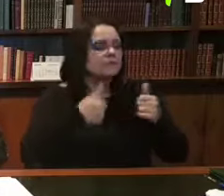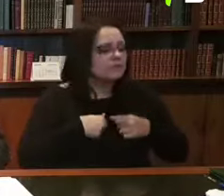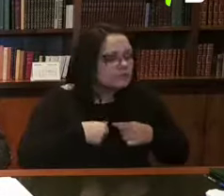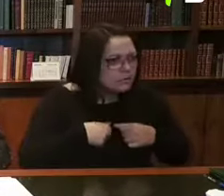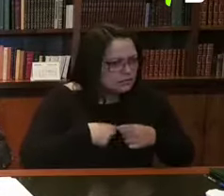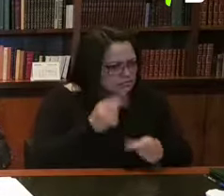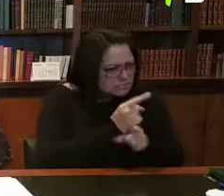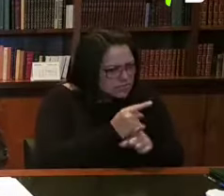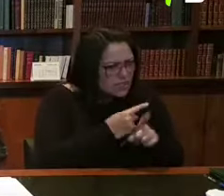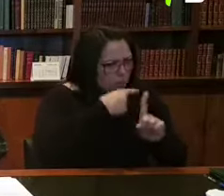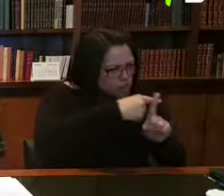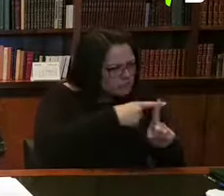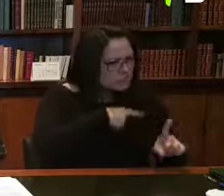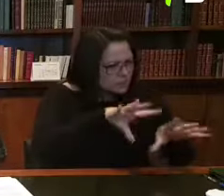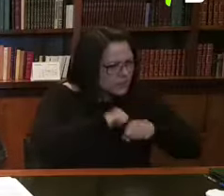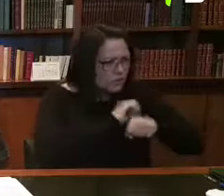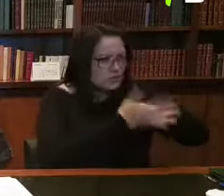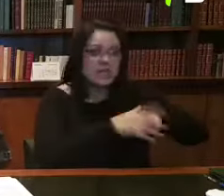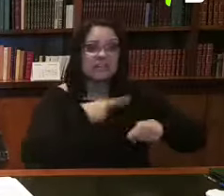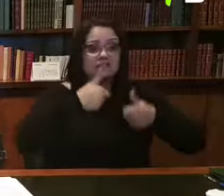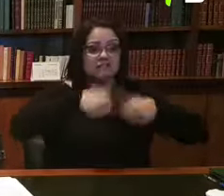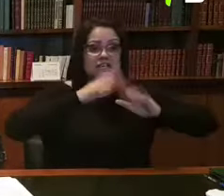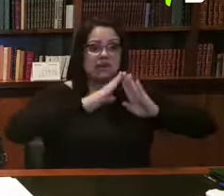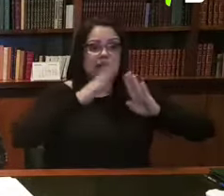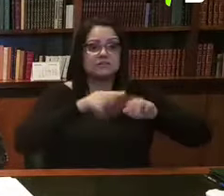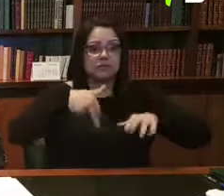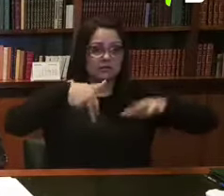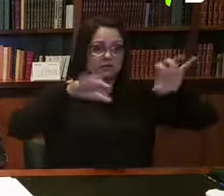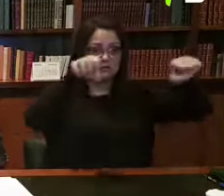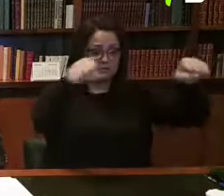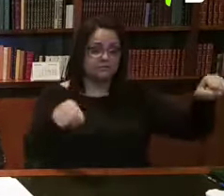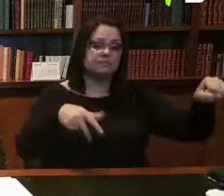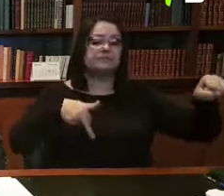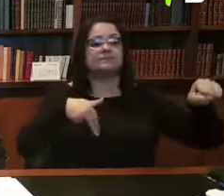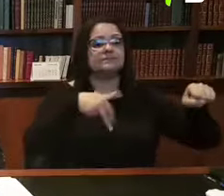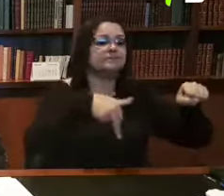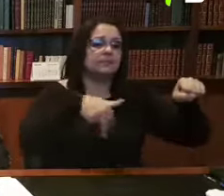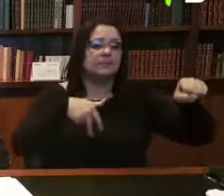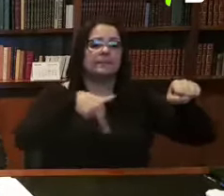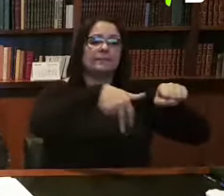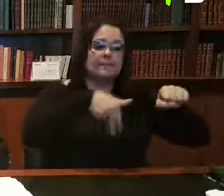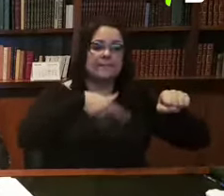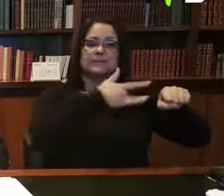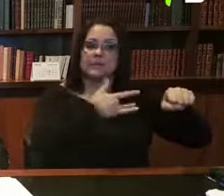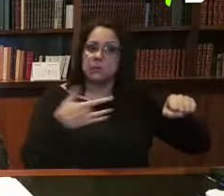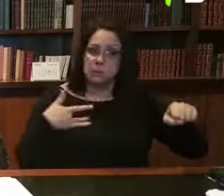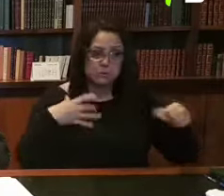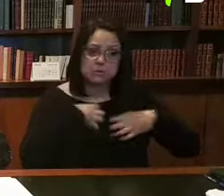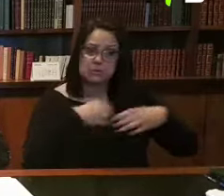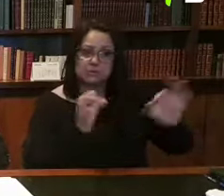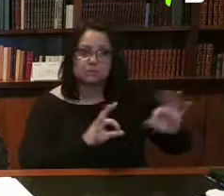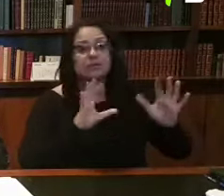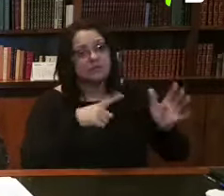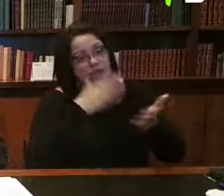inclusive agora tem gente é de acordo com a idade do outro tipo de doença aí vai enfrentar realmente um